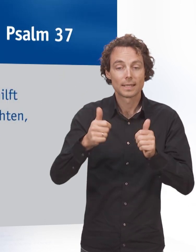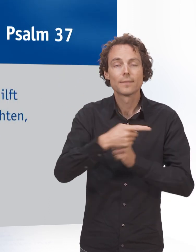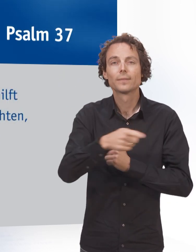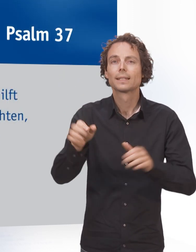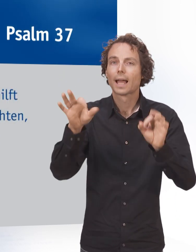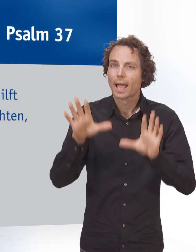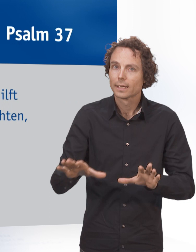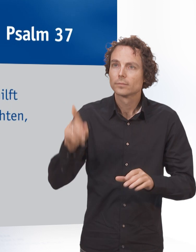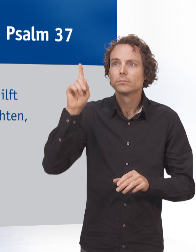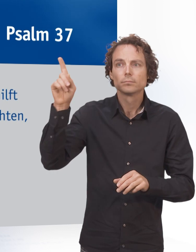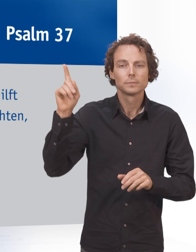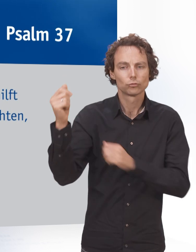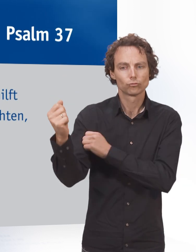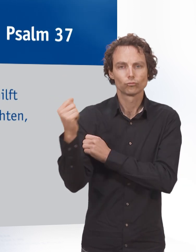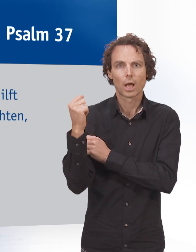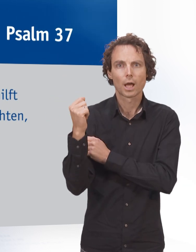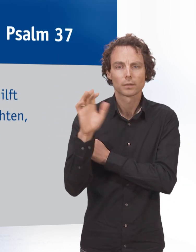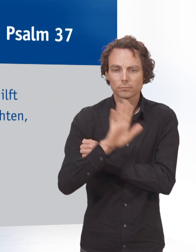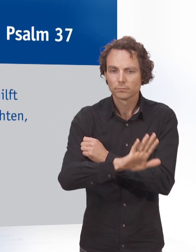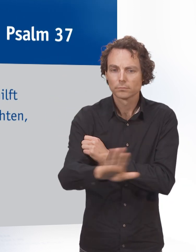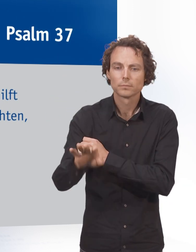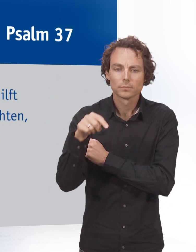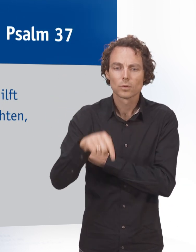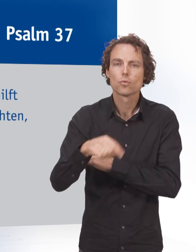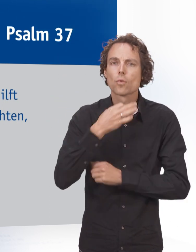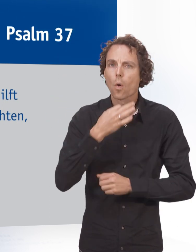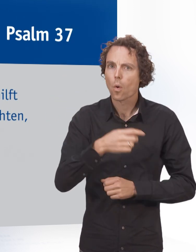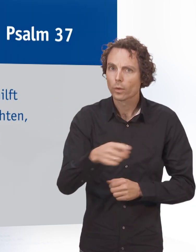Gerechten, er ist ihre Stärke in der Not.